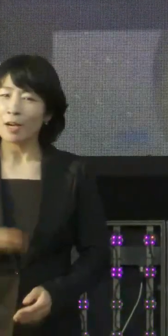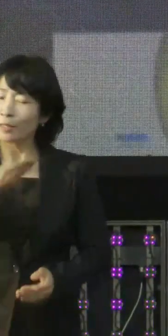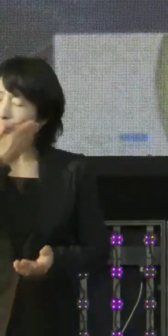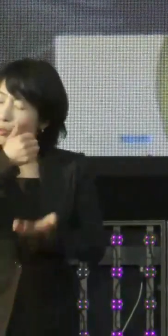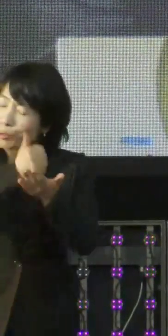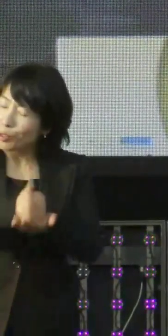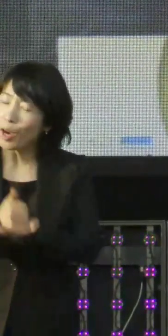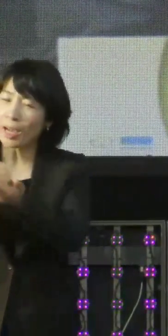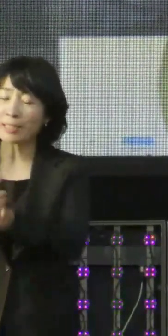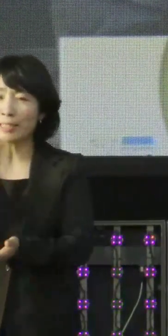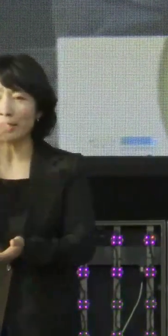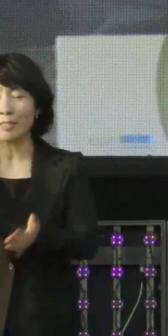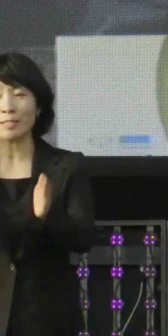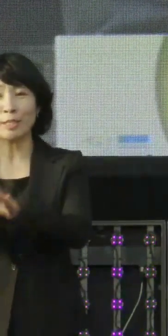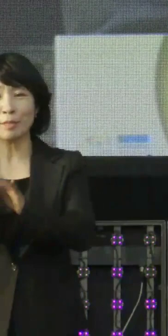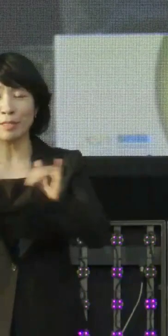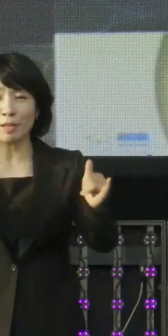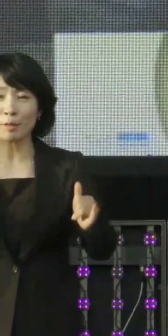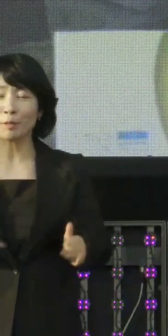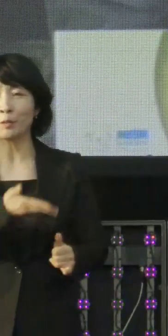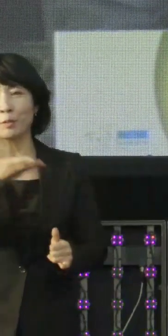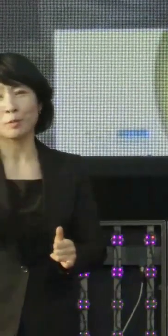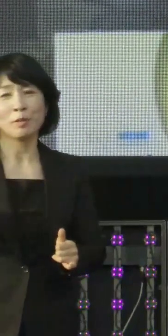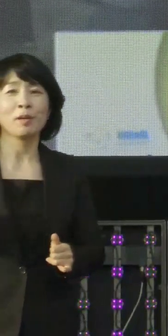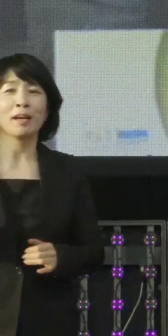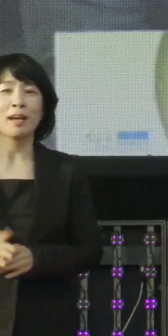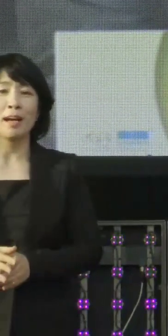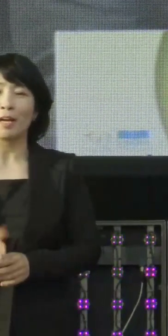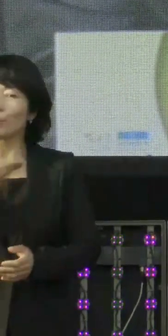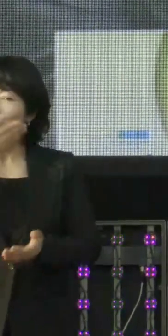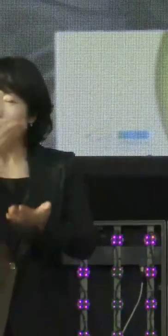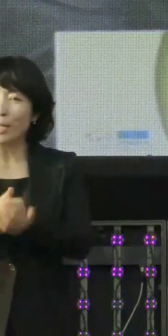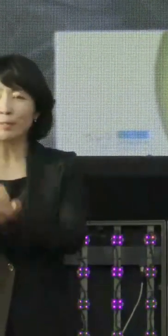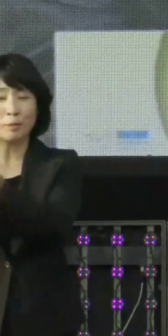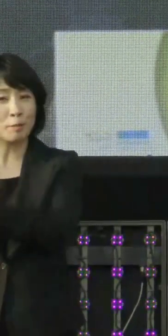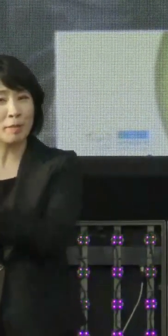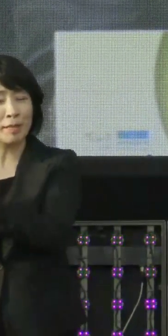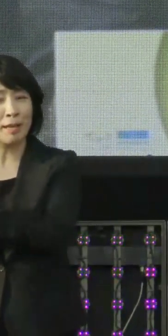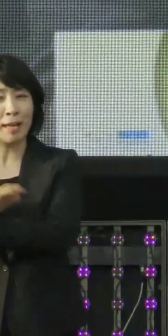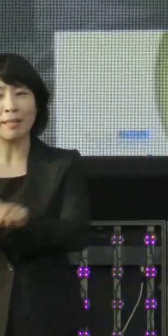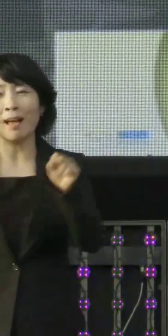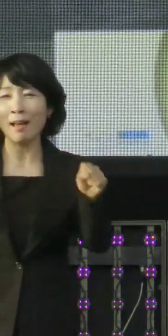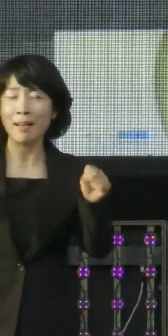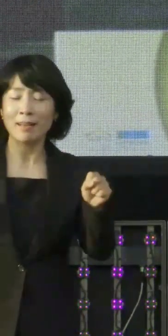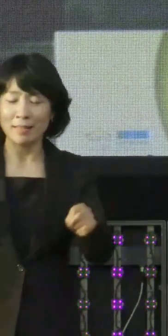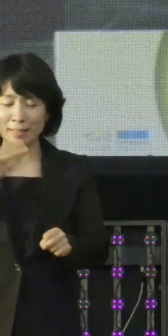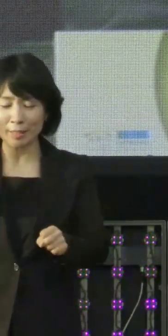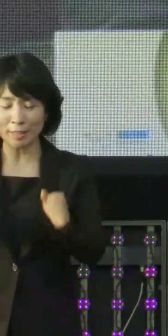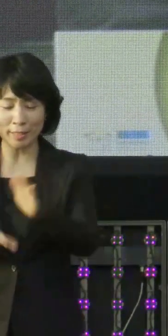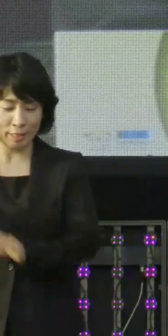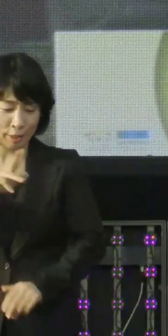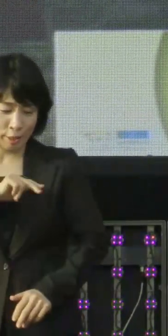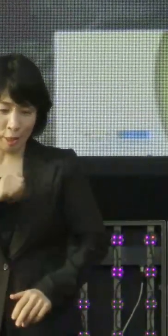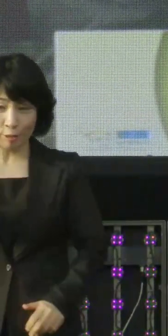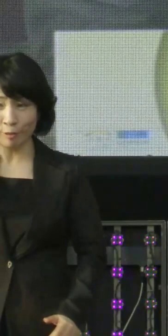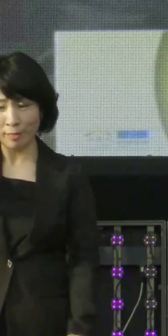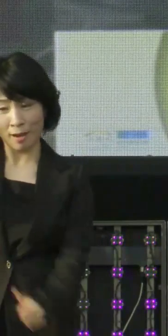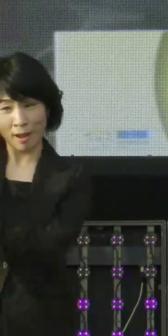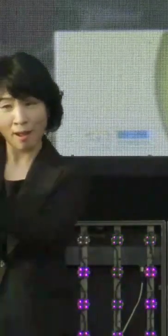존경하는 이천 시민 여러분, 그리고 국내외 기빈 여러분, 안녕하십니까. 이천시의회